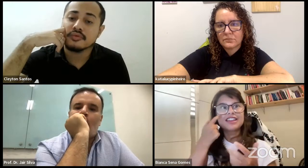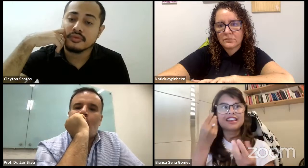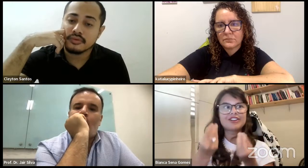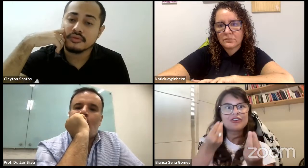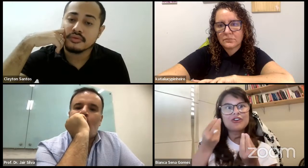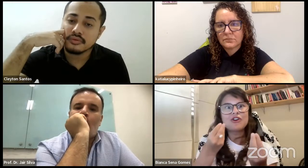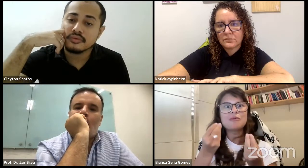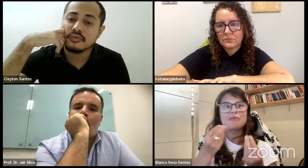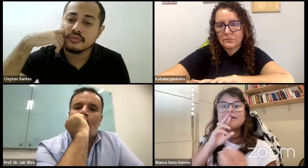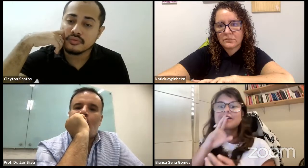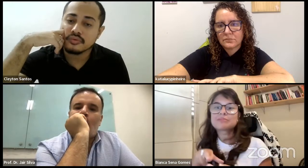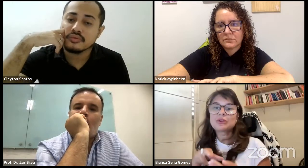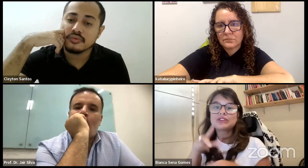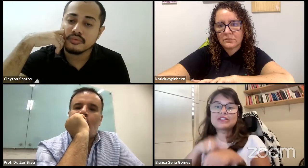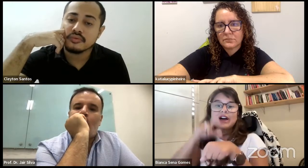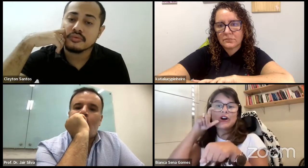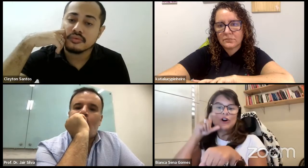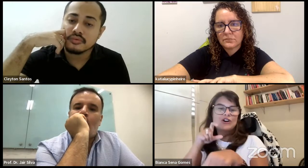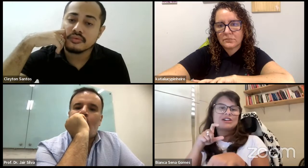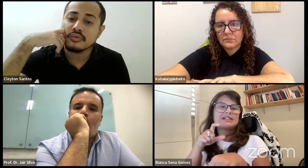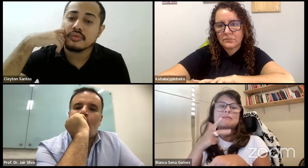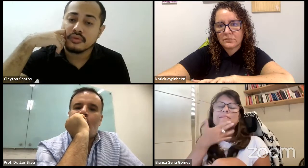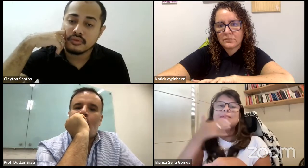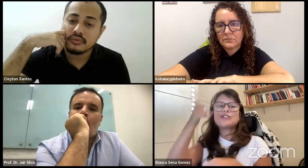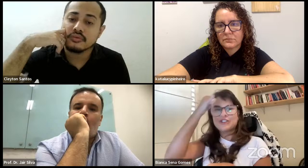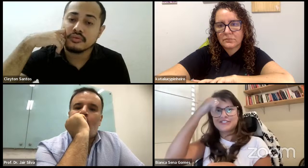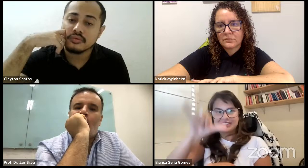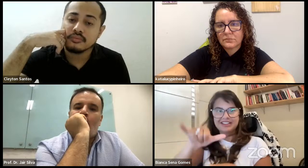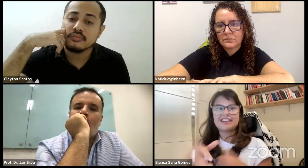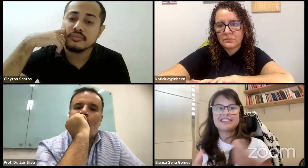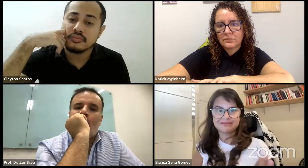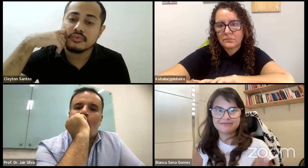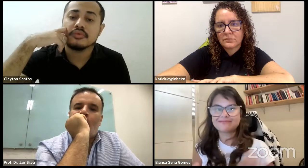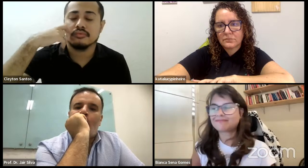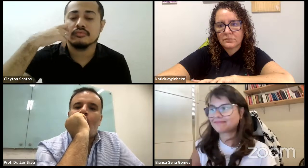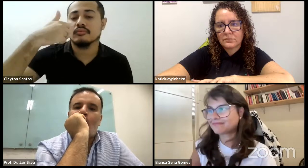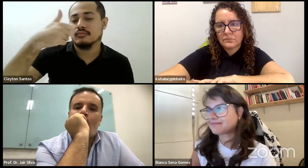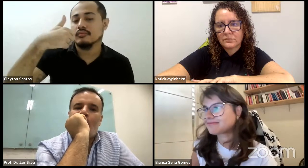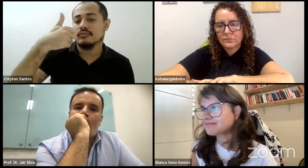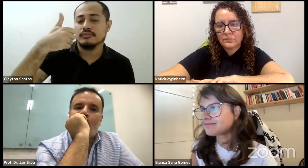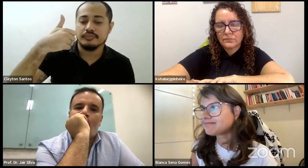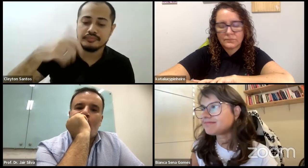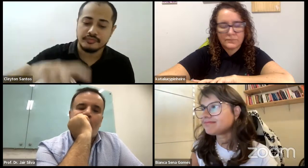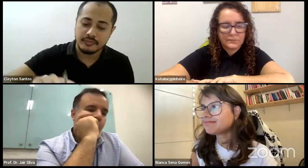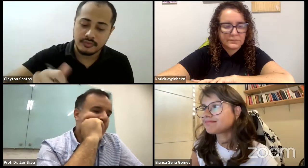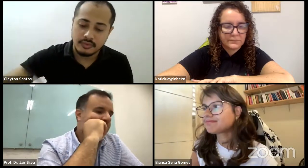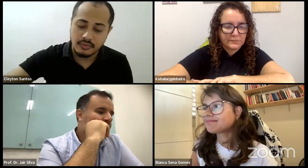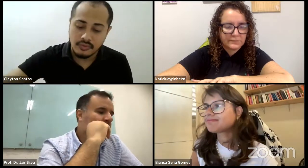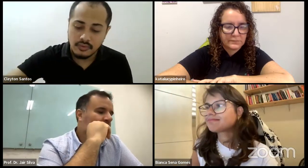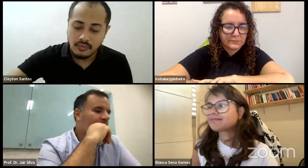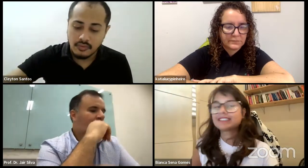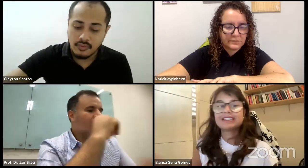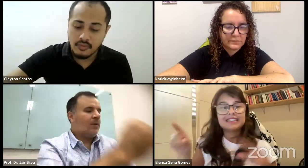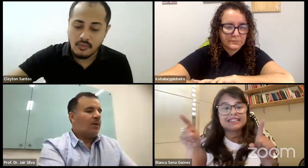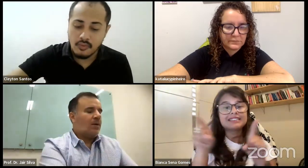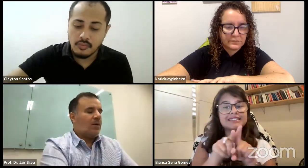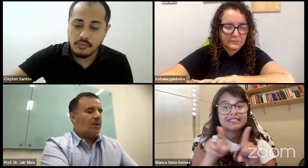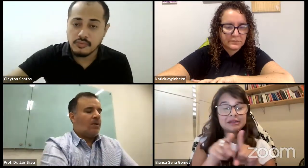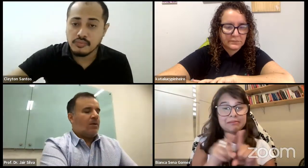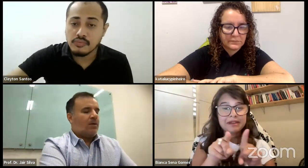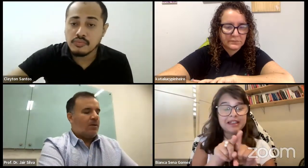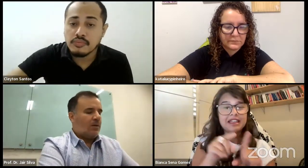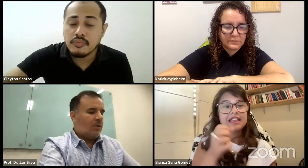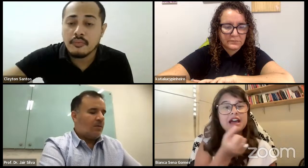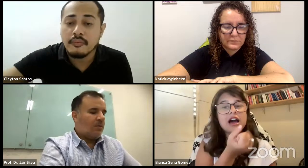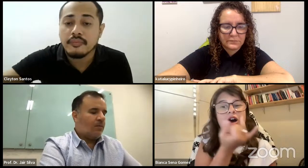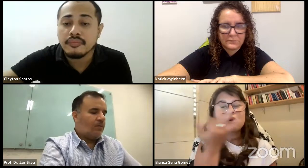tenha atenção nesse momento de escrever, você faz algumas perguntas e vai respondendo na hora. Então, é bom você evitar isso, né?